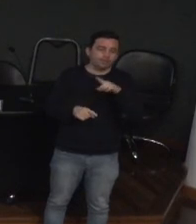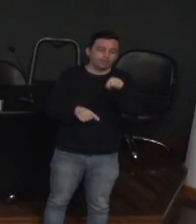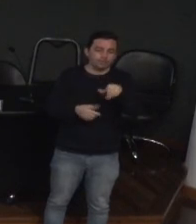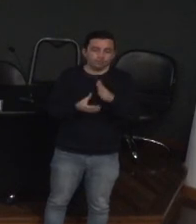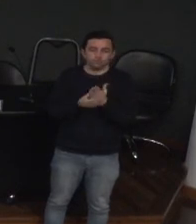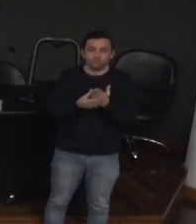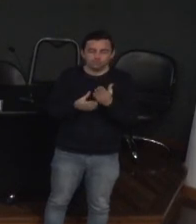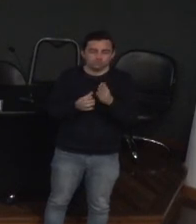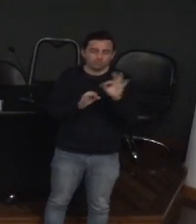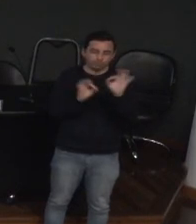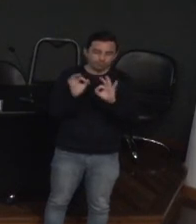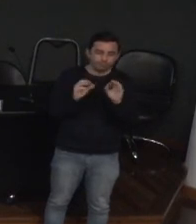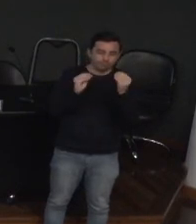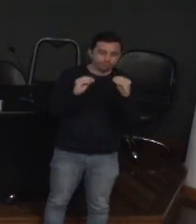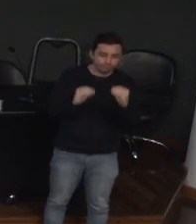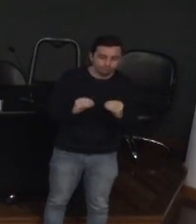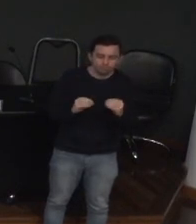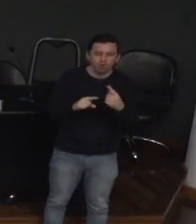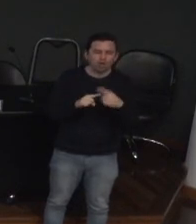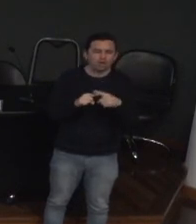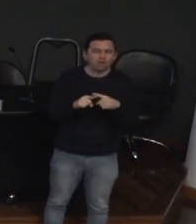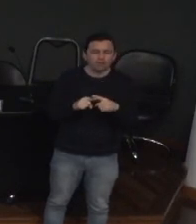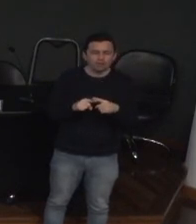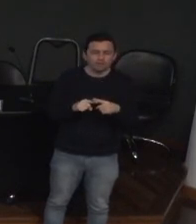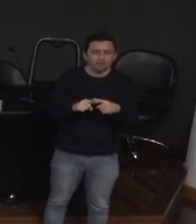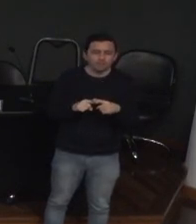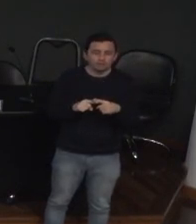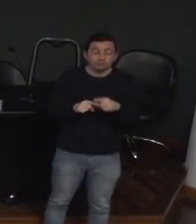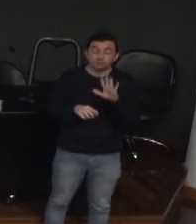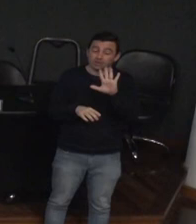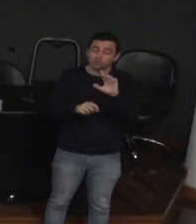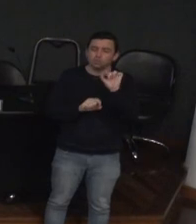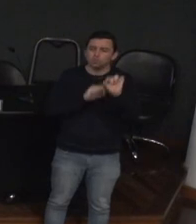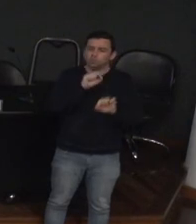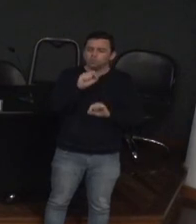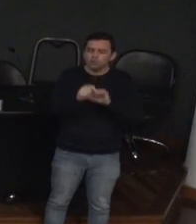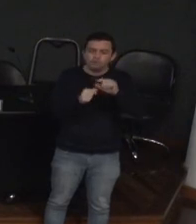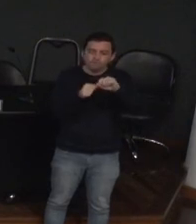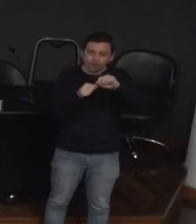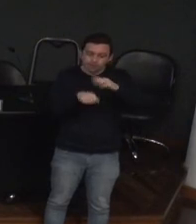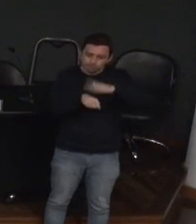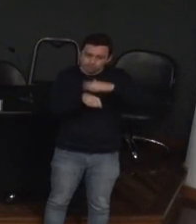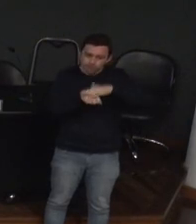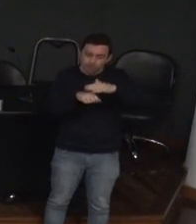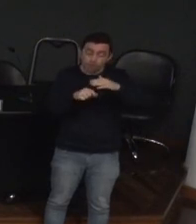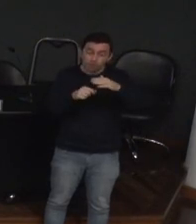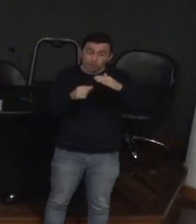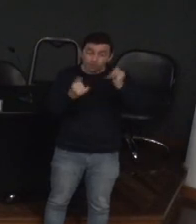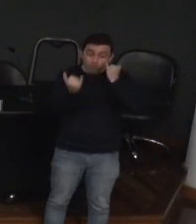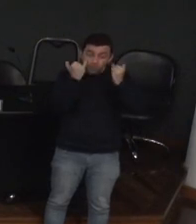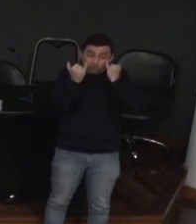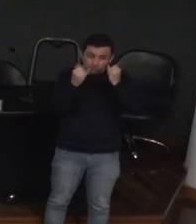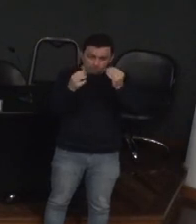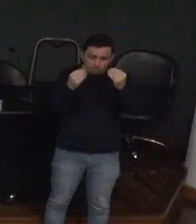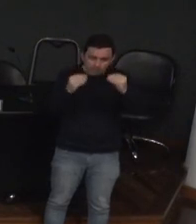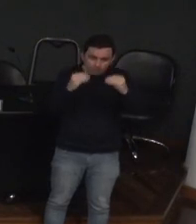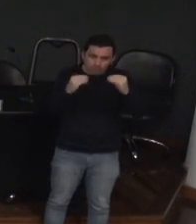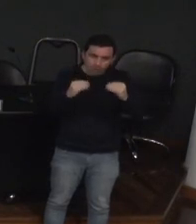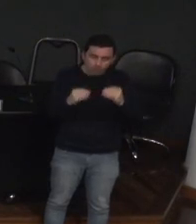fins de cadastramento, mas o que é realizado com esse dado quando ele é imputado no sistema.